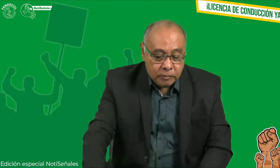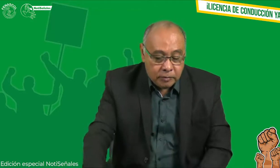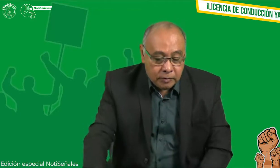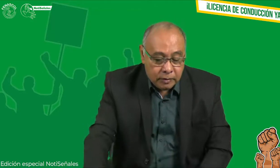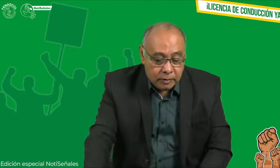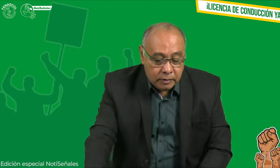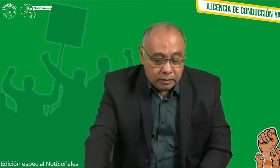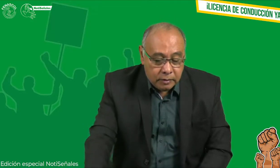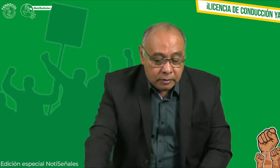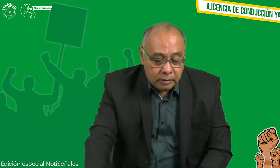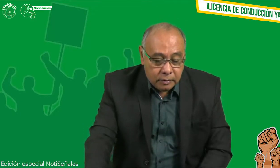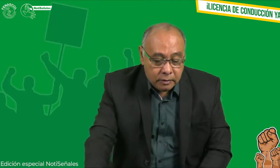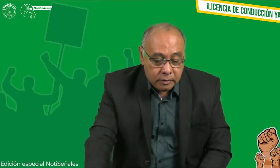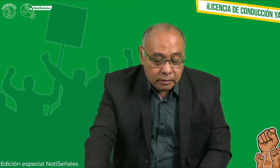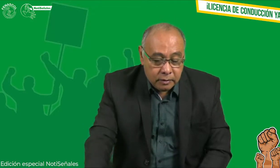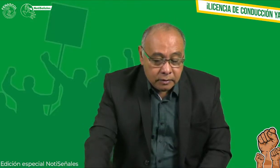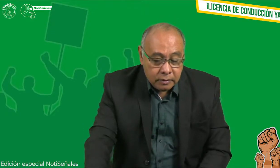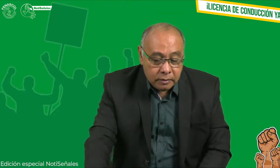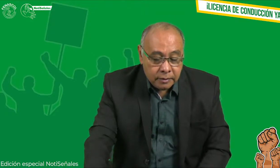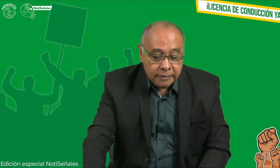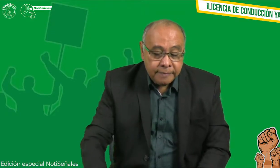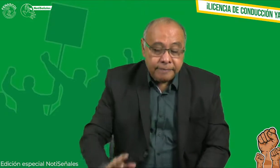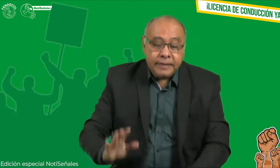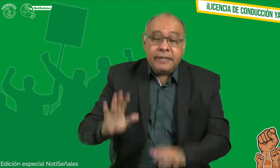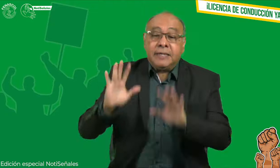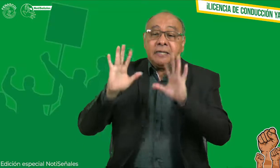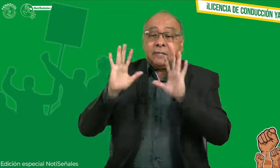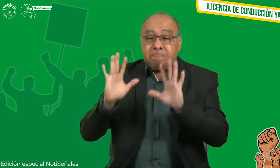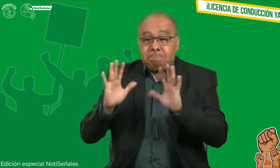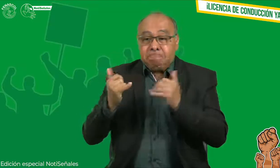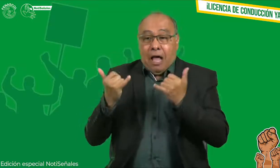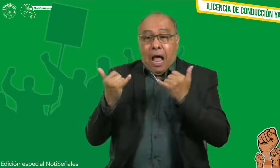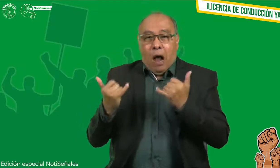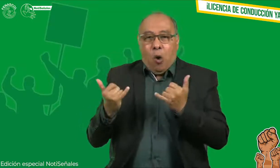clase de espacios para que se cuente con estos servicios.